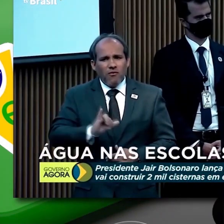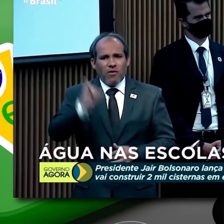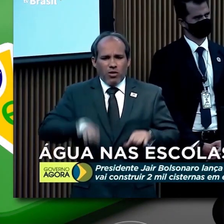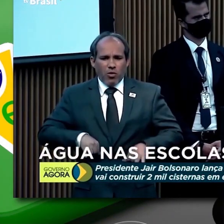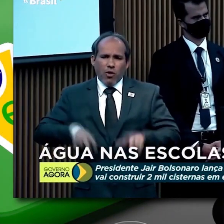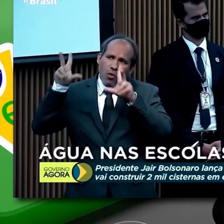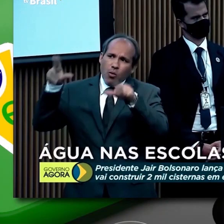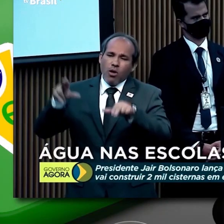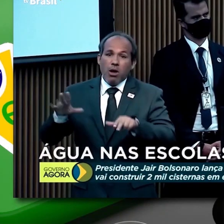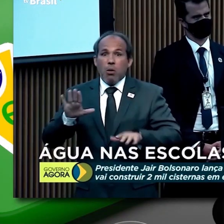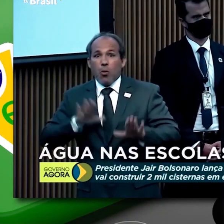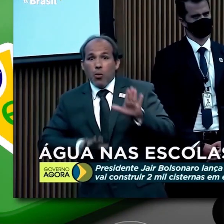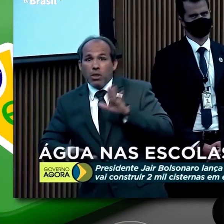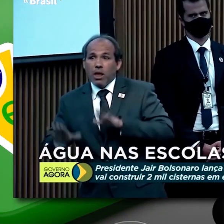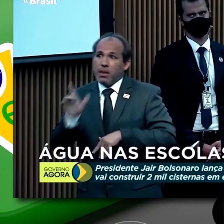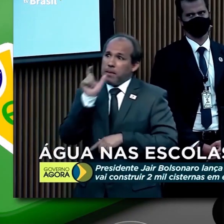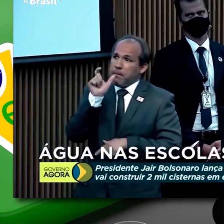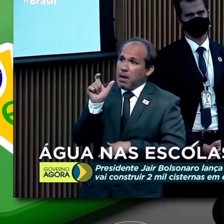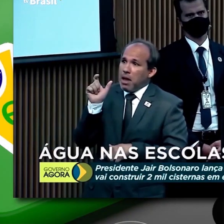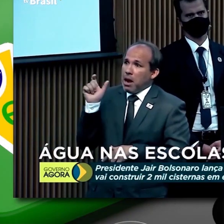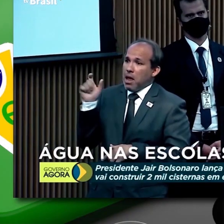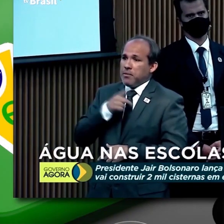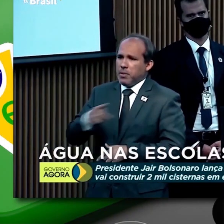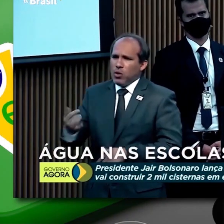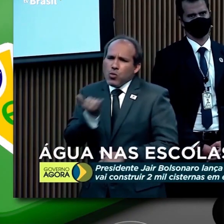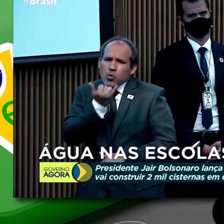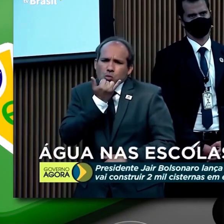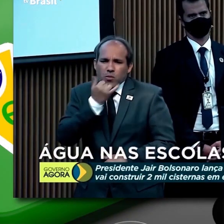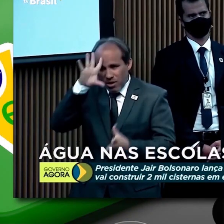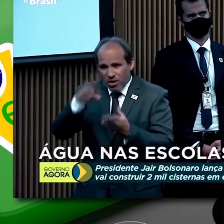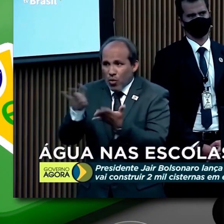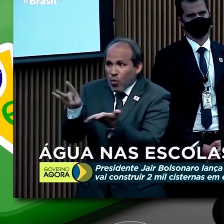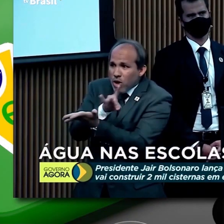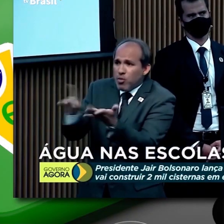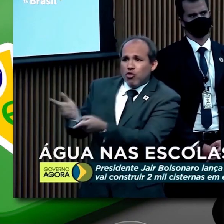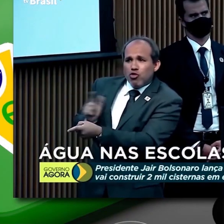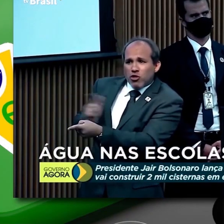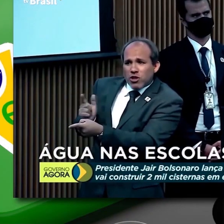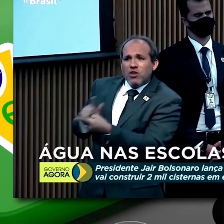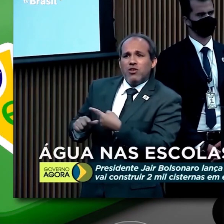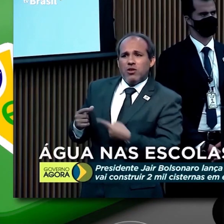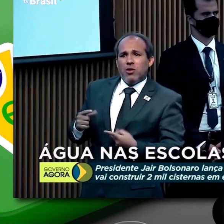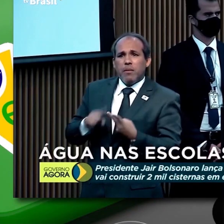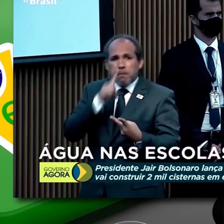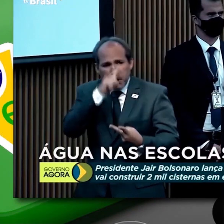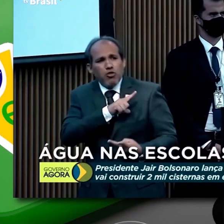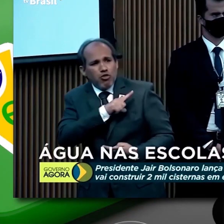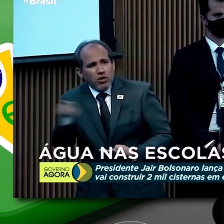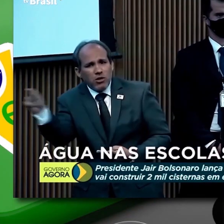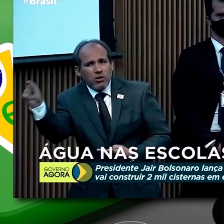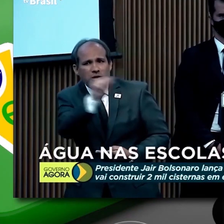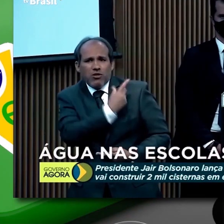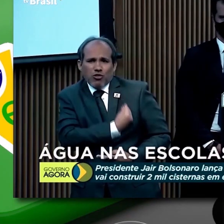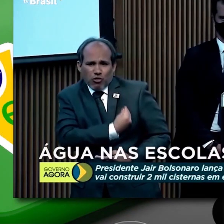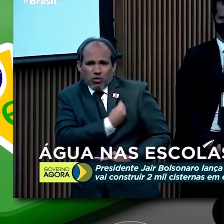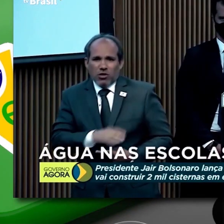é só tem que ter cautela cuidado com as palavras o inimigo está aí o risco está aí ninguém